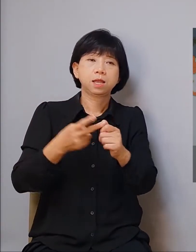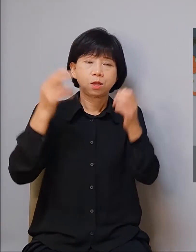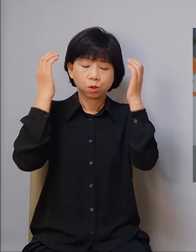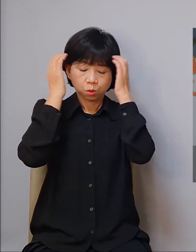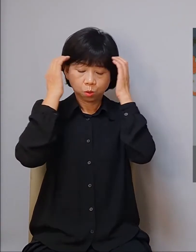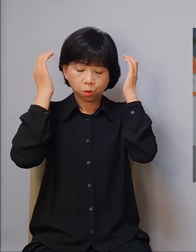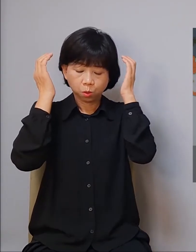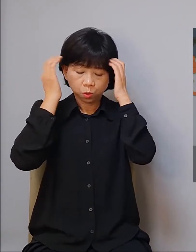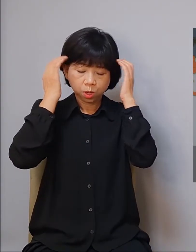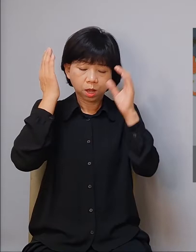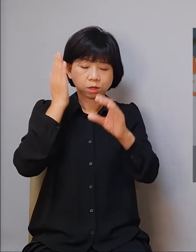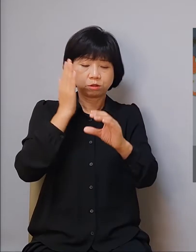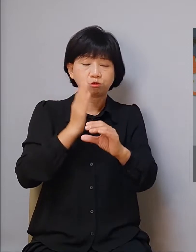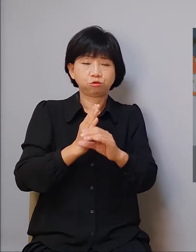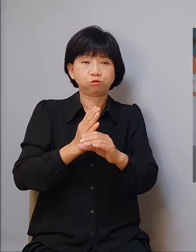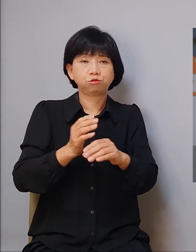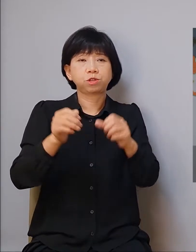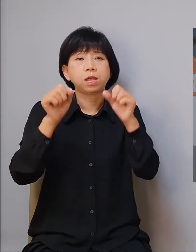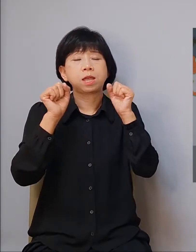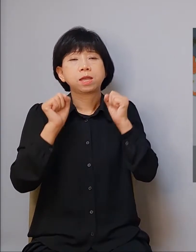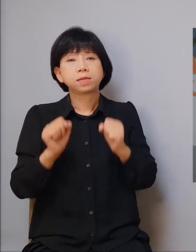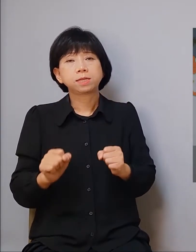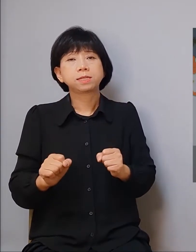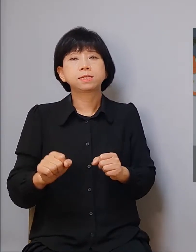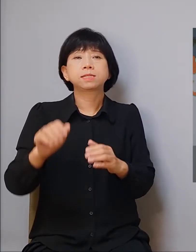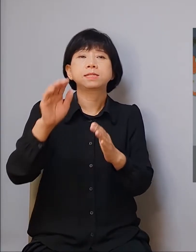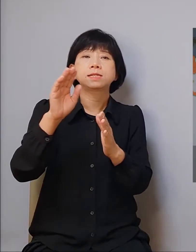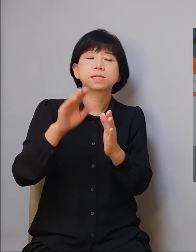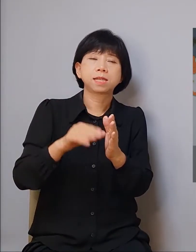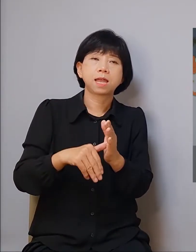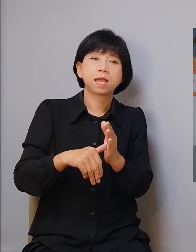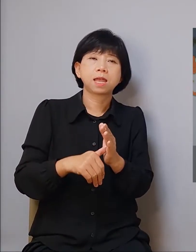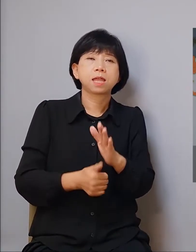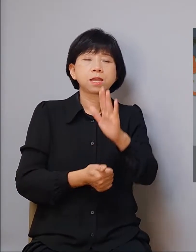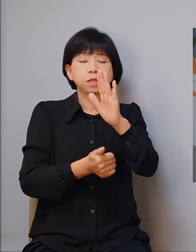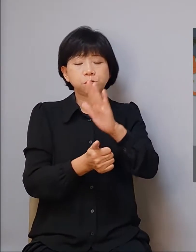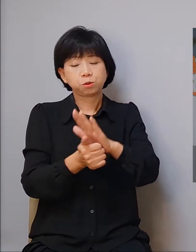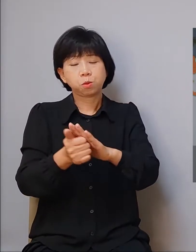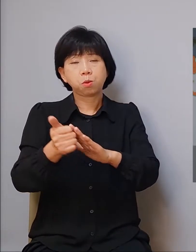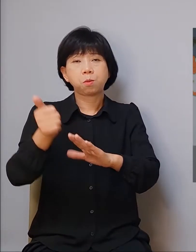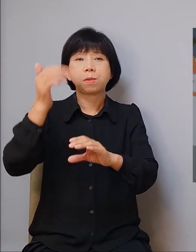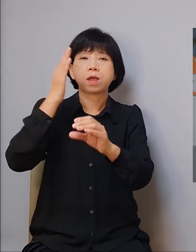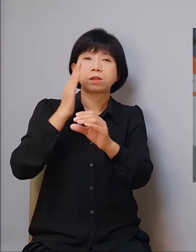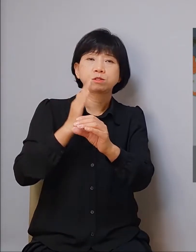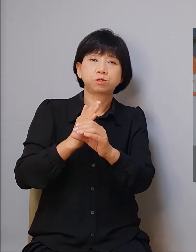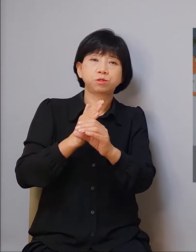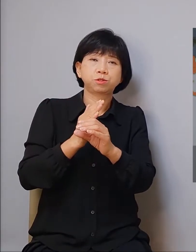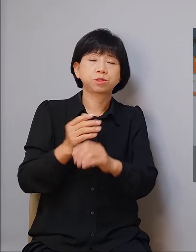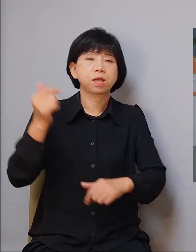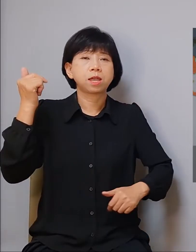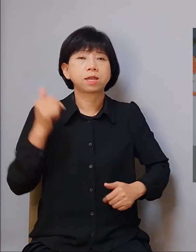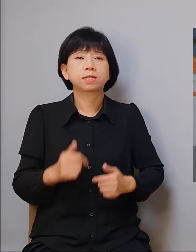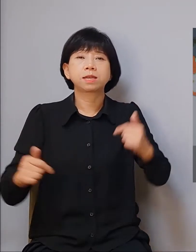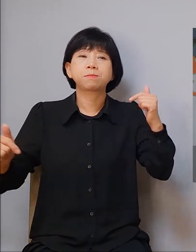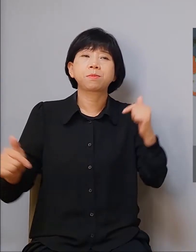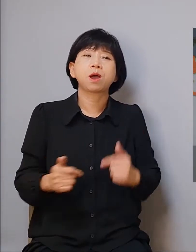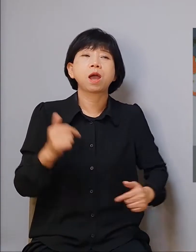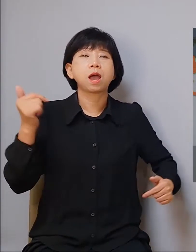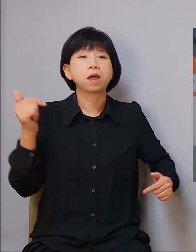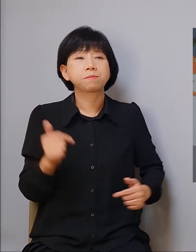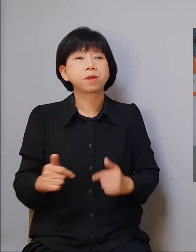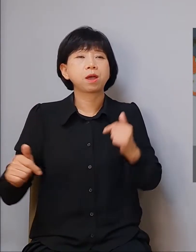얻으리라. 고난 중에 있을 때 소망 중에